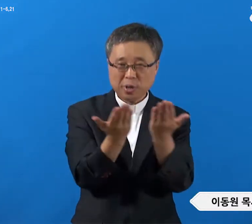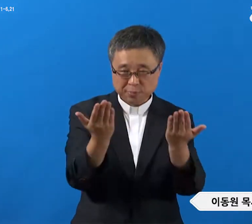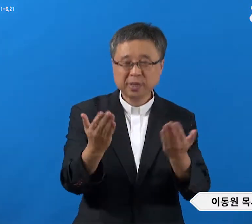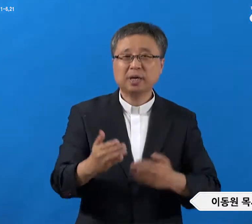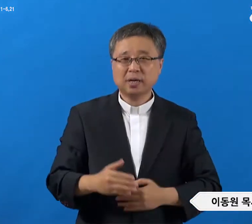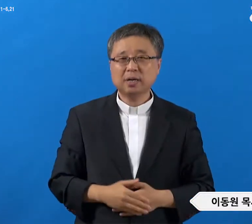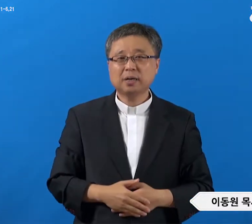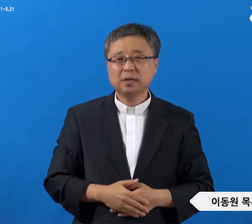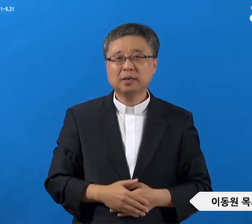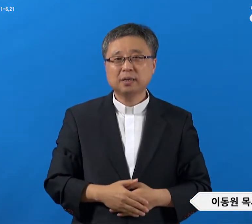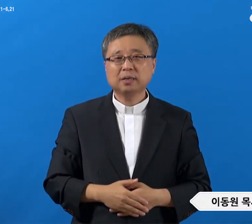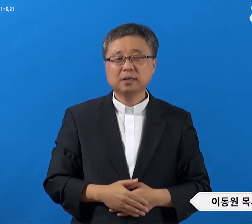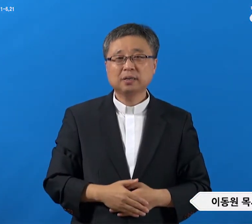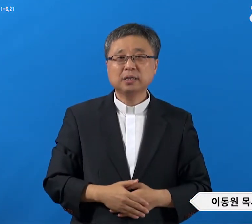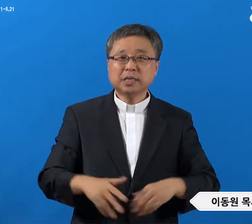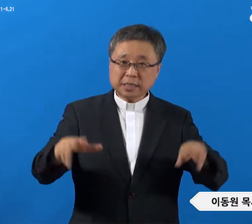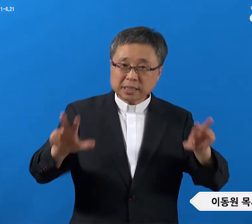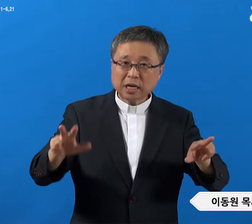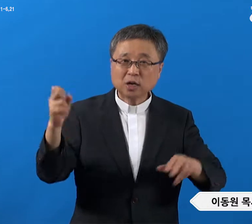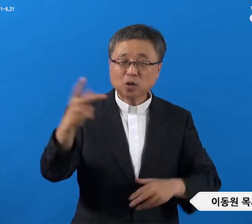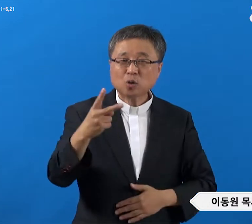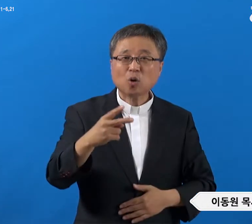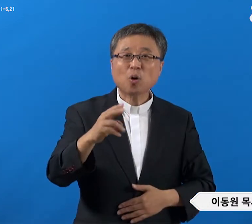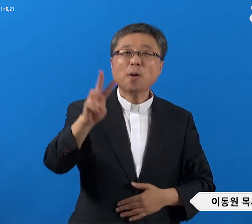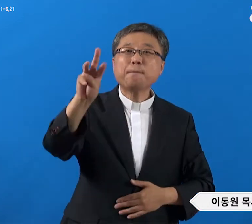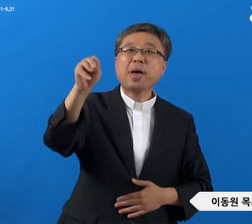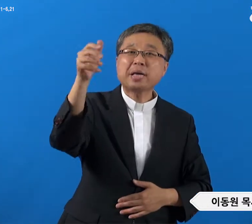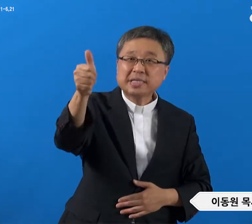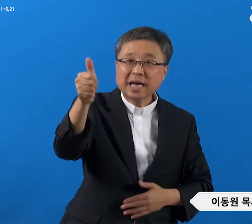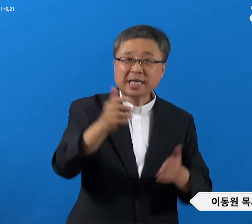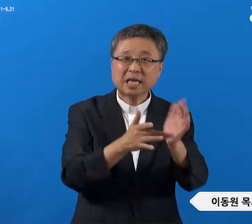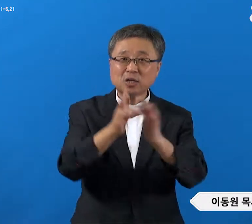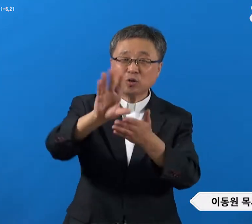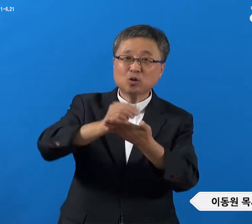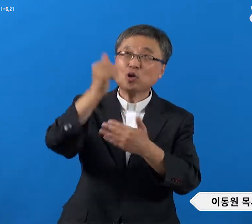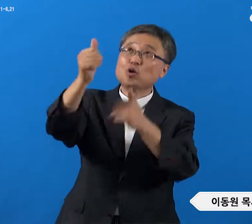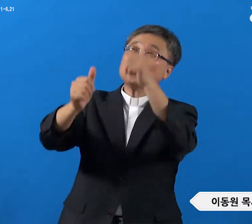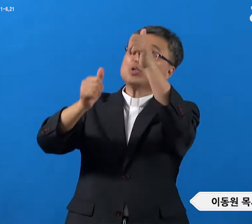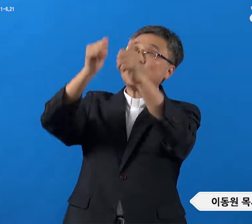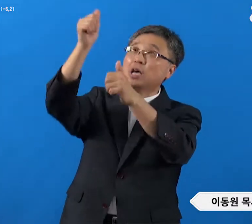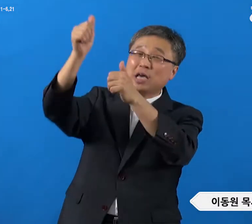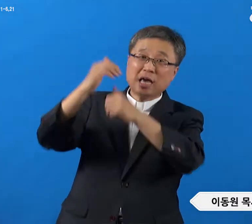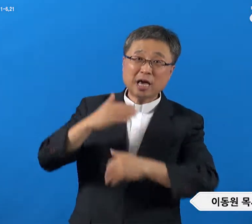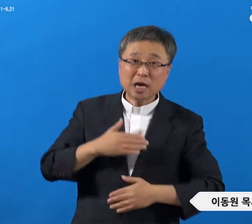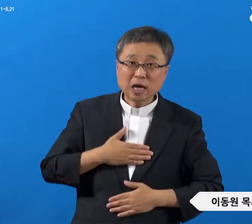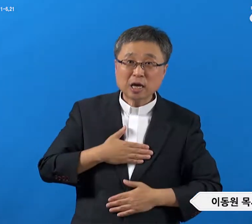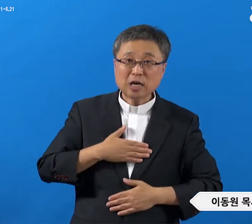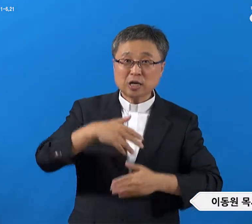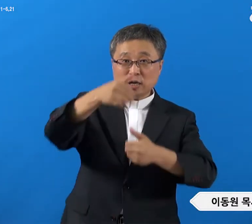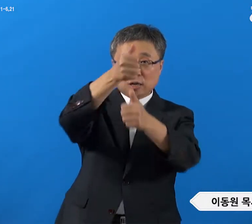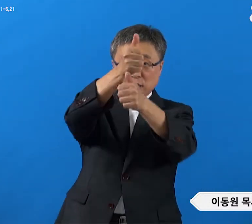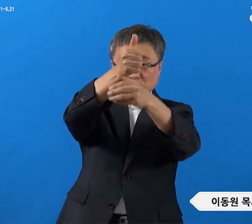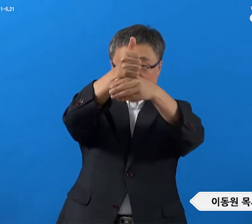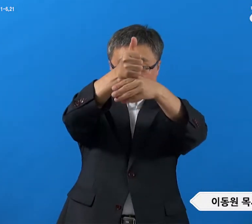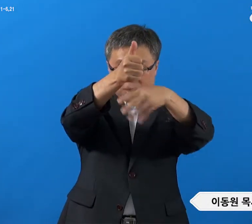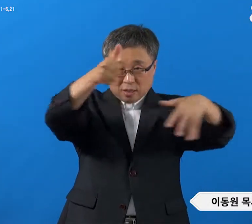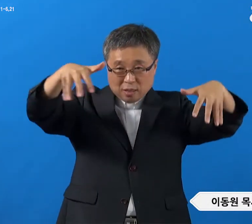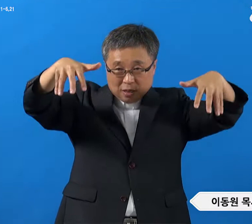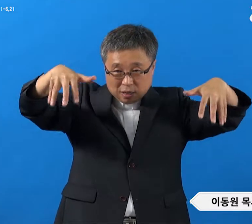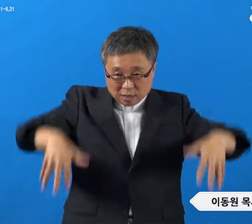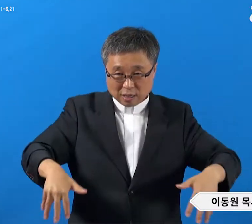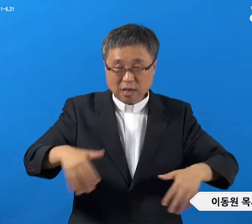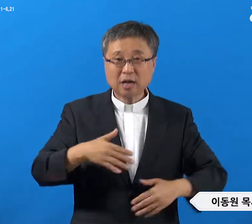마태복음인 것입니다. 자, 그리고 메시아의 예수의 조상의 족보 가운데서 마땅히 은폐시켜야